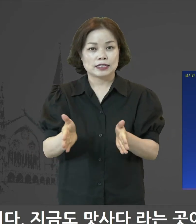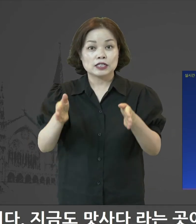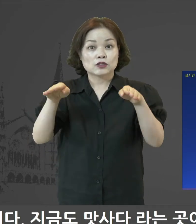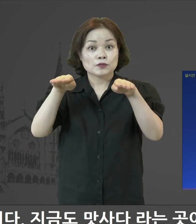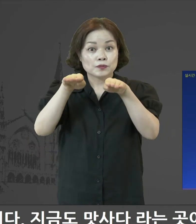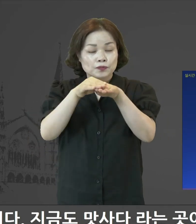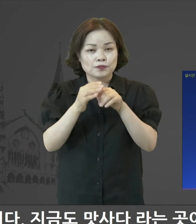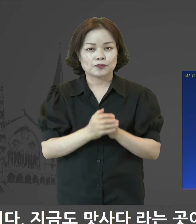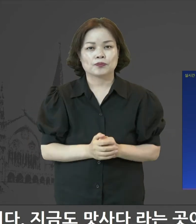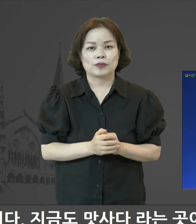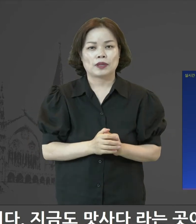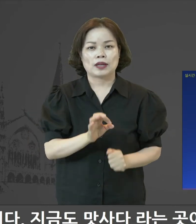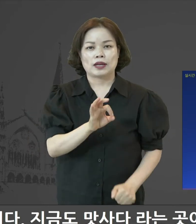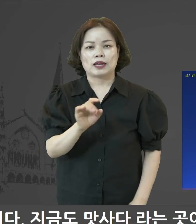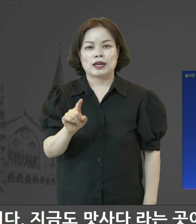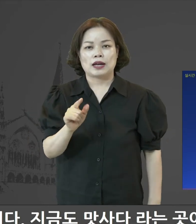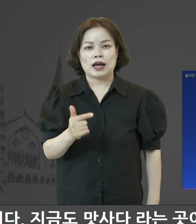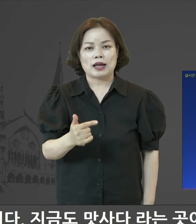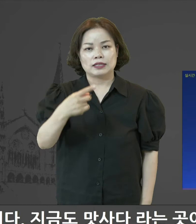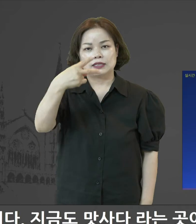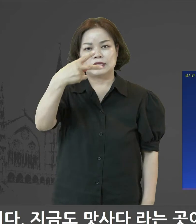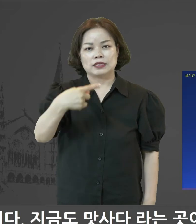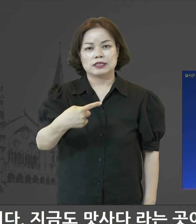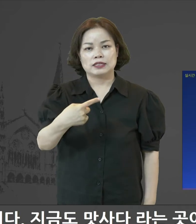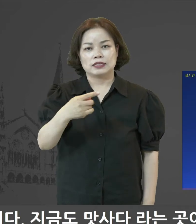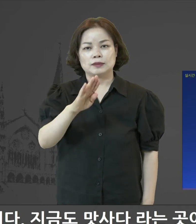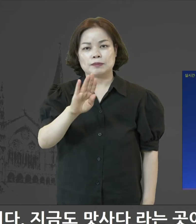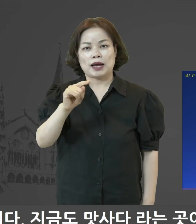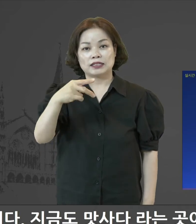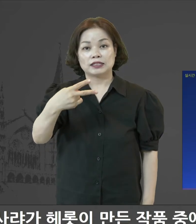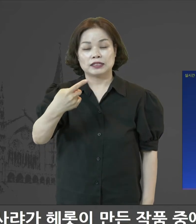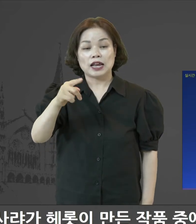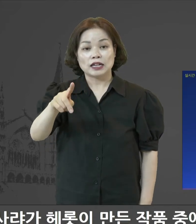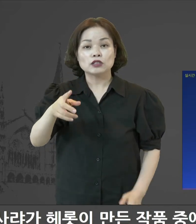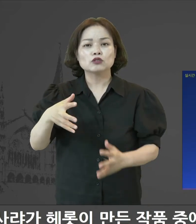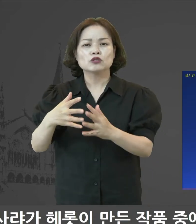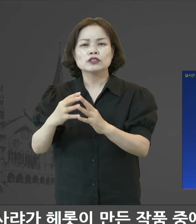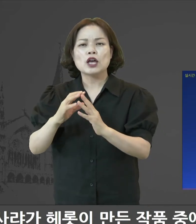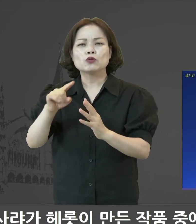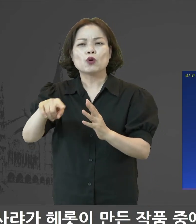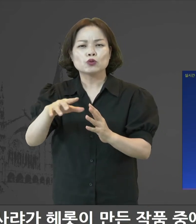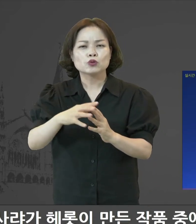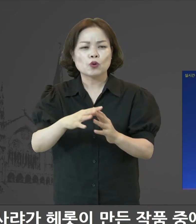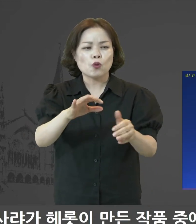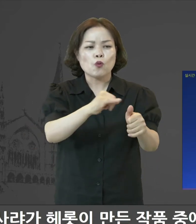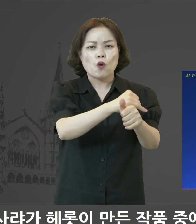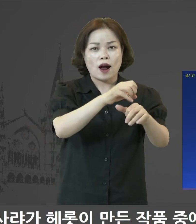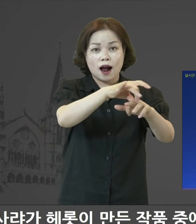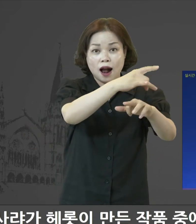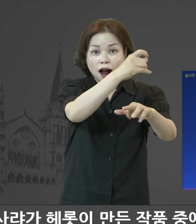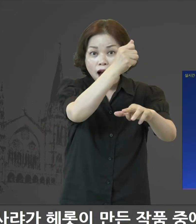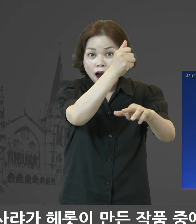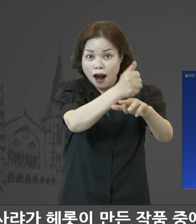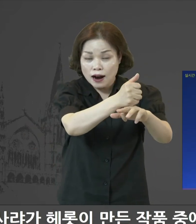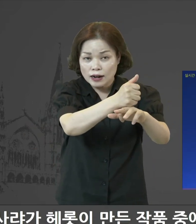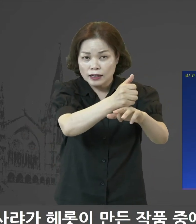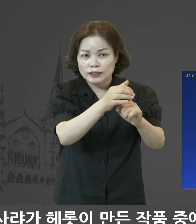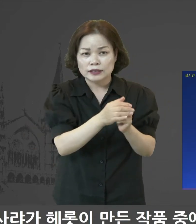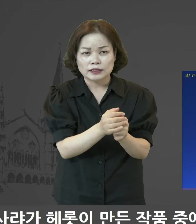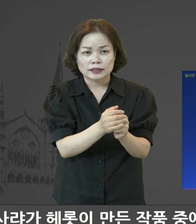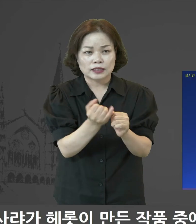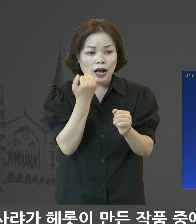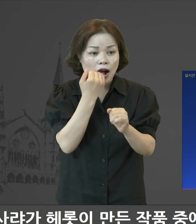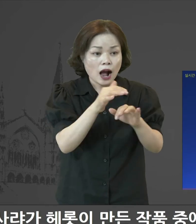안디바드레라는 도시도 헤롯 대왕이 세운 도시예요. 근데 이 가이사라는 항구잖아요, 항구. 항구 아닌 곳에 그냥 항구를 만든